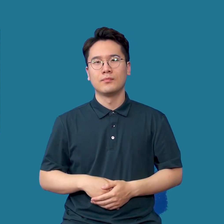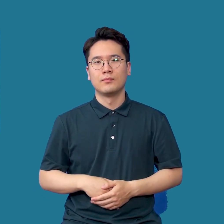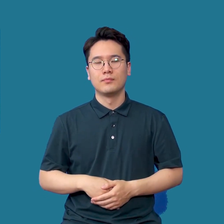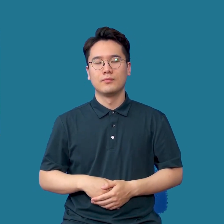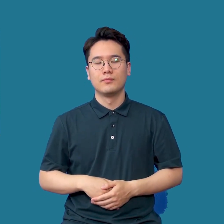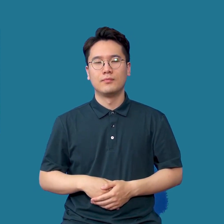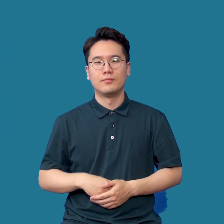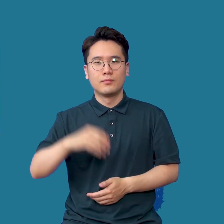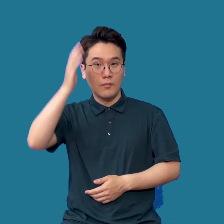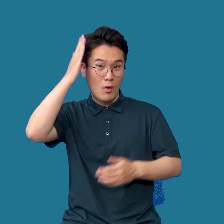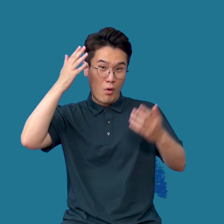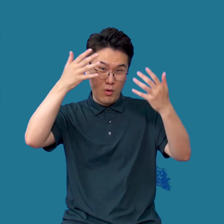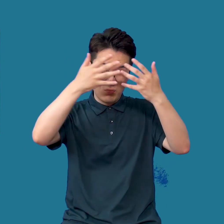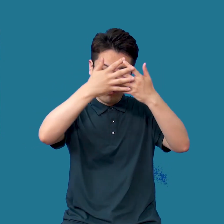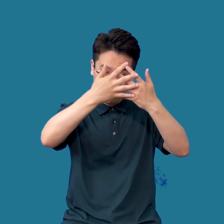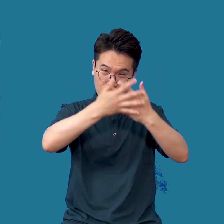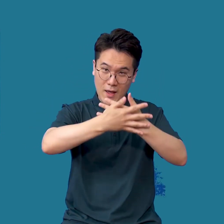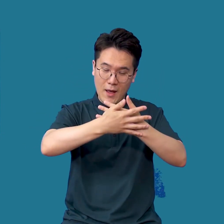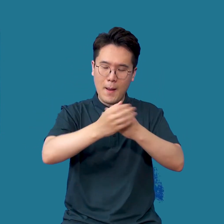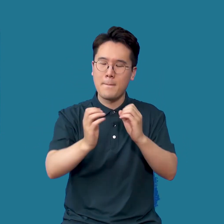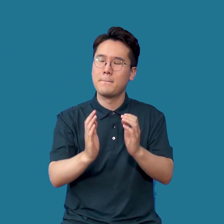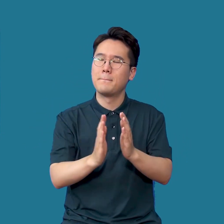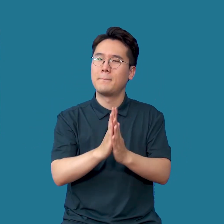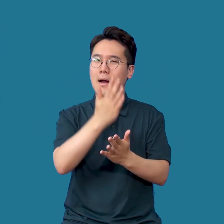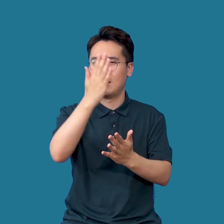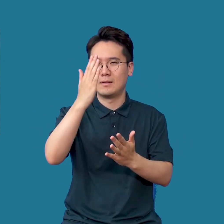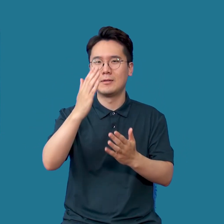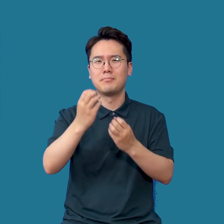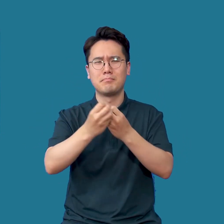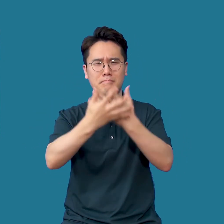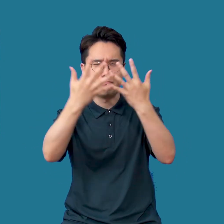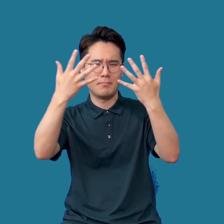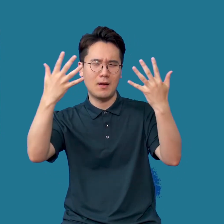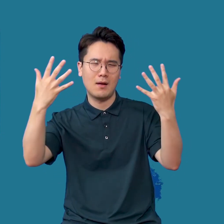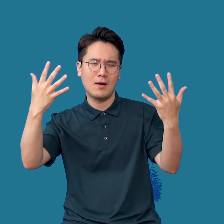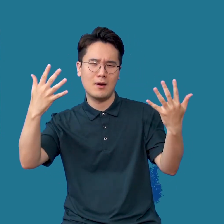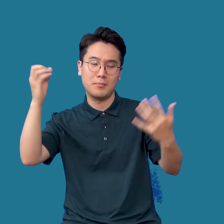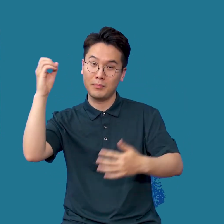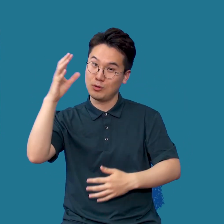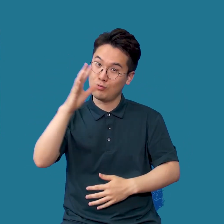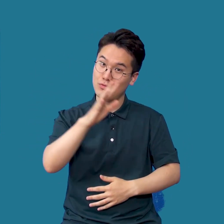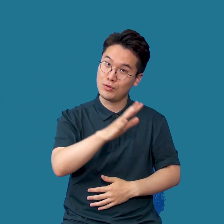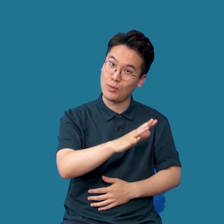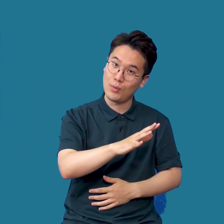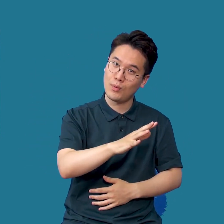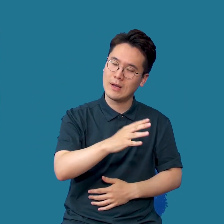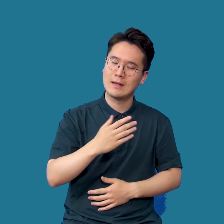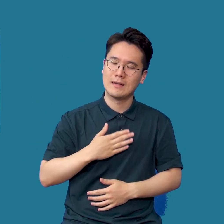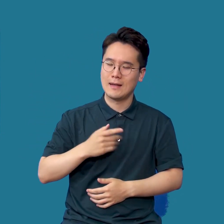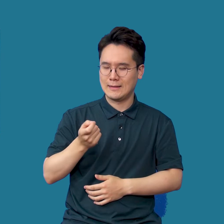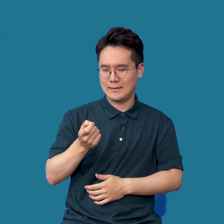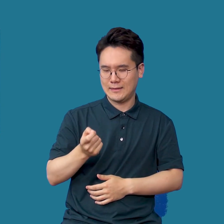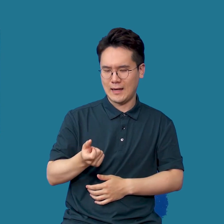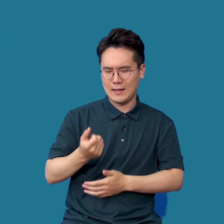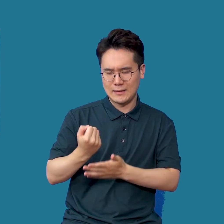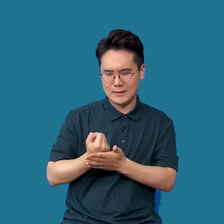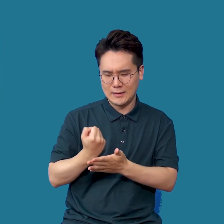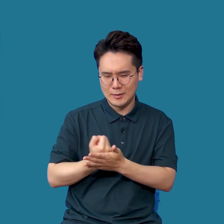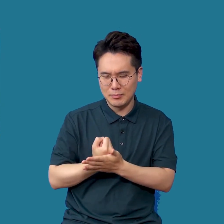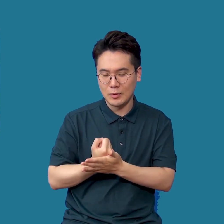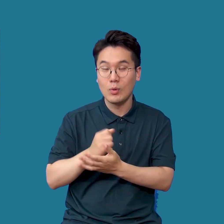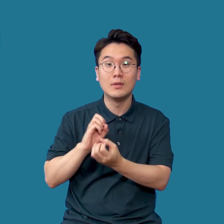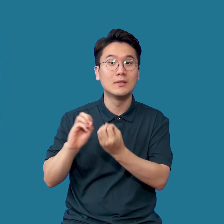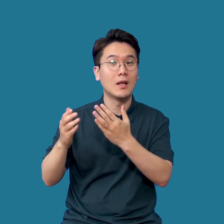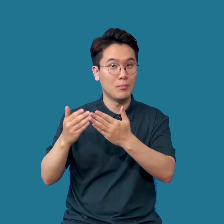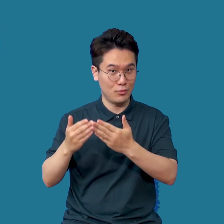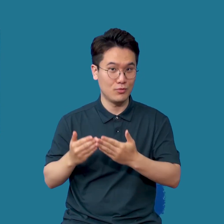어두움에 밝은 빛을 비춰주시고 나의 작은 신음에도 응답하시는 우리 하나님이 여러분